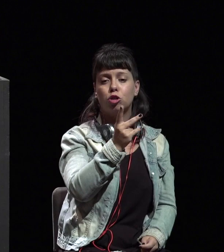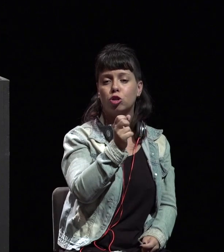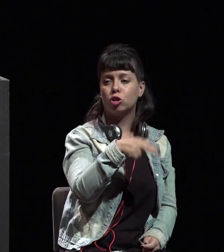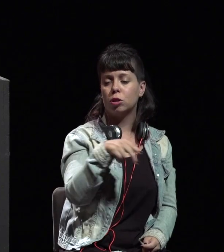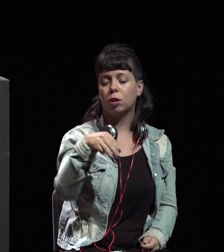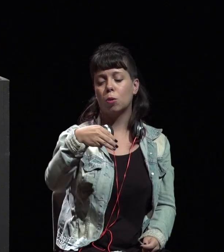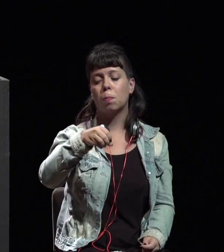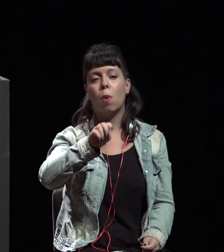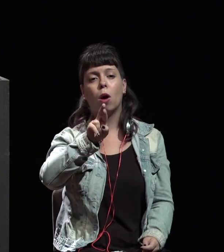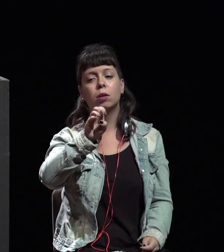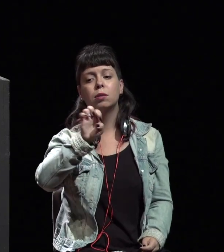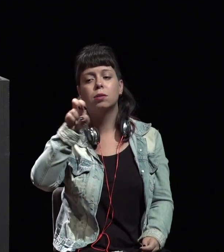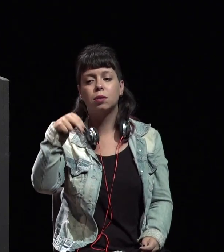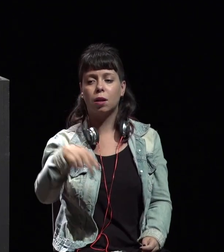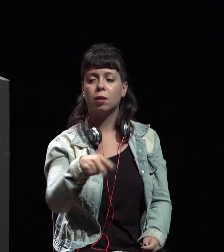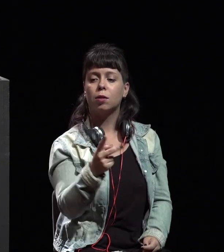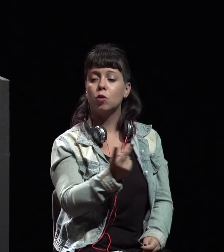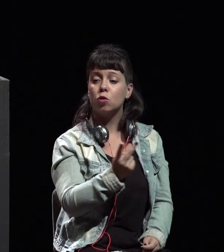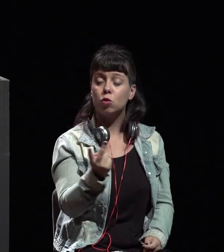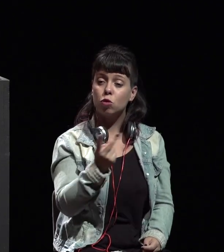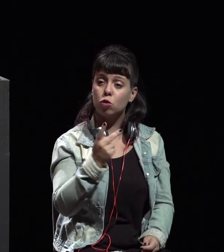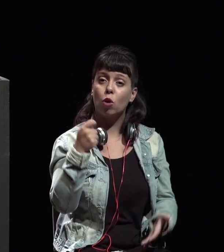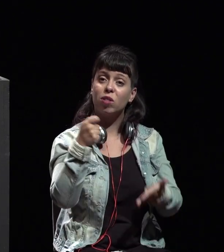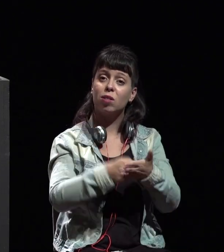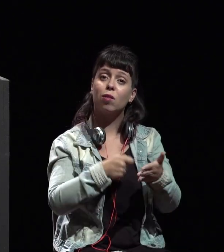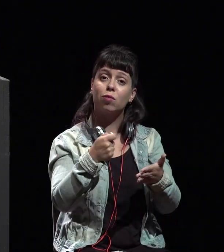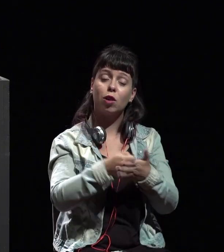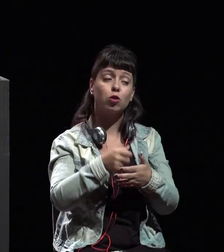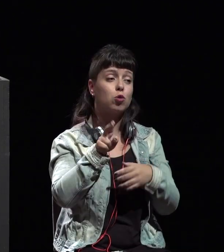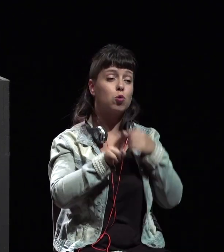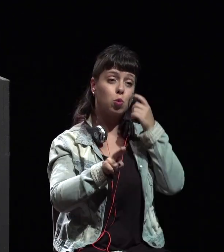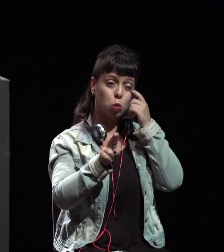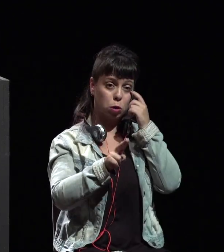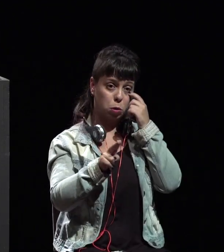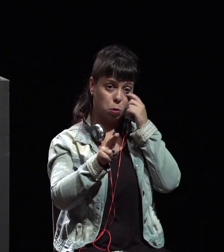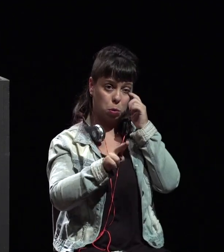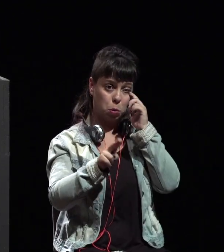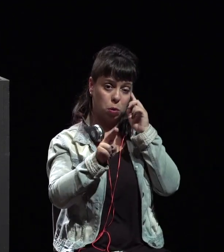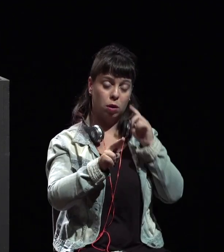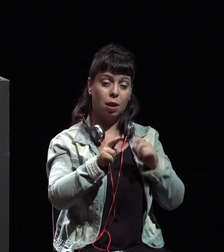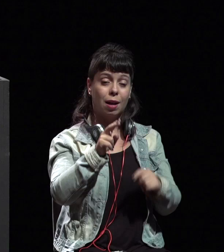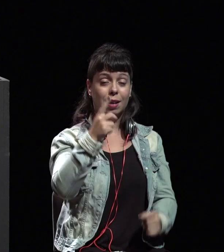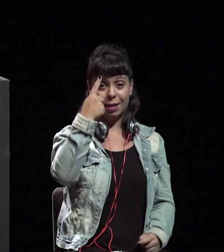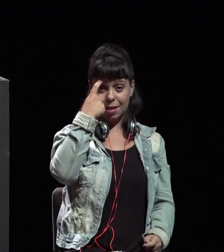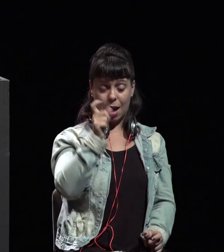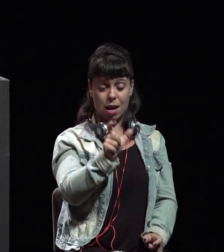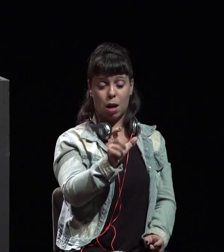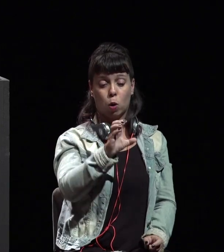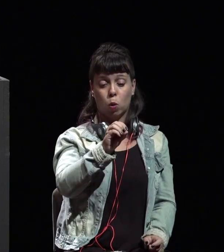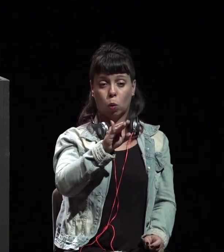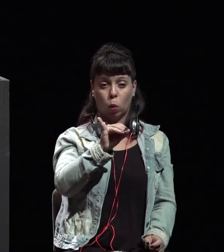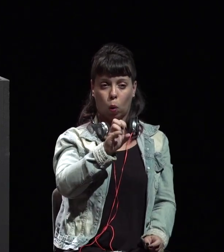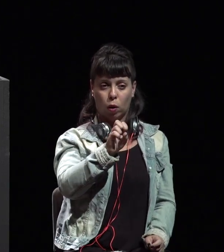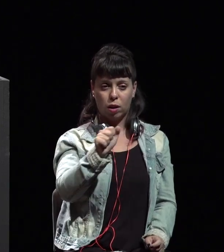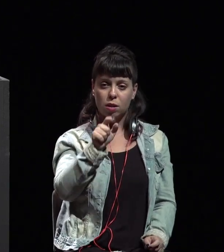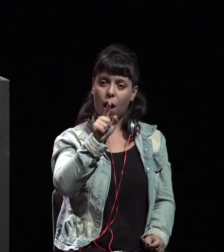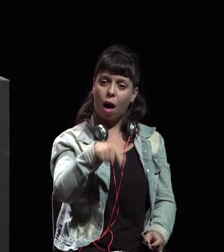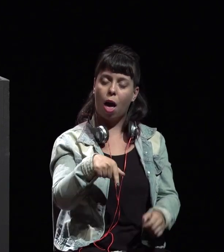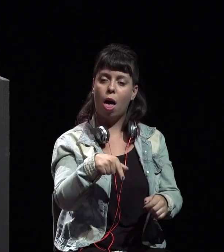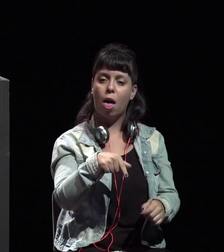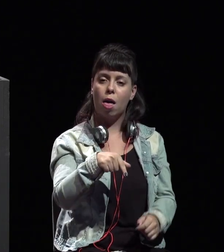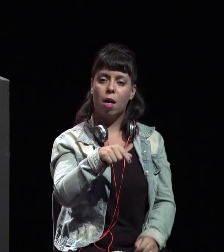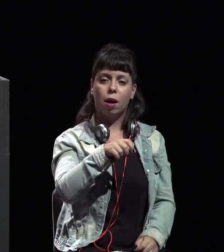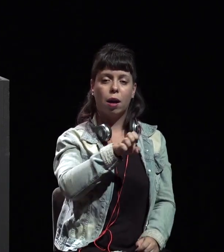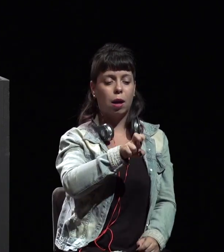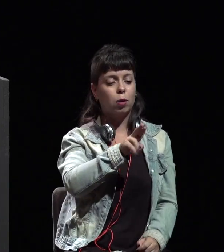Pedersen, que defendem o uso da noção de coisa como uma ferramenta heurística e metodológica. Trata-se